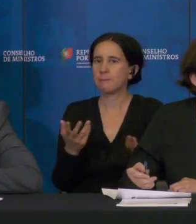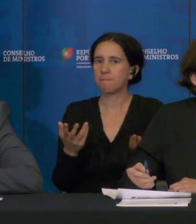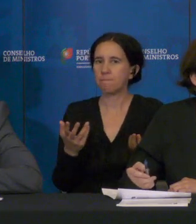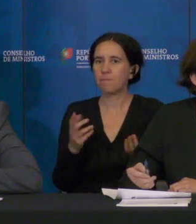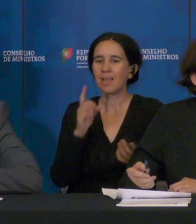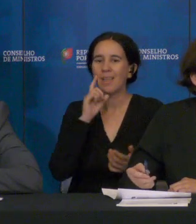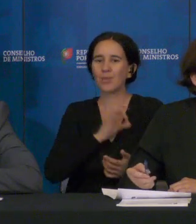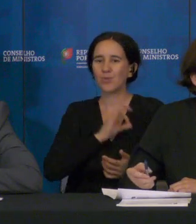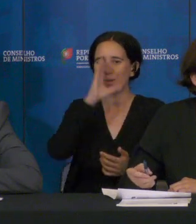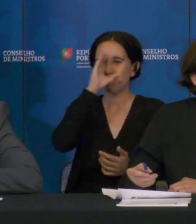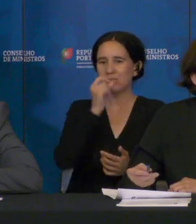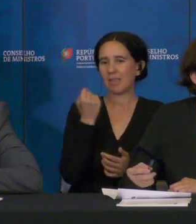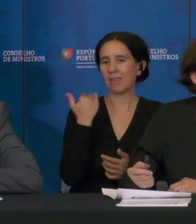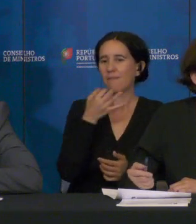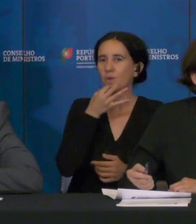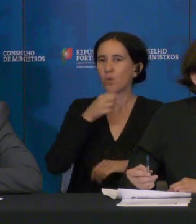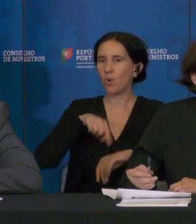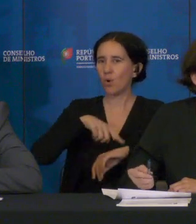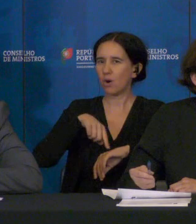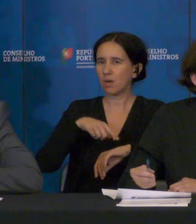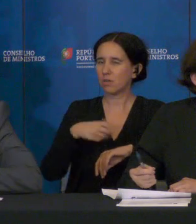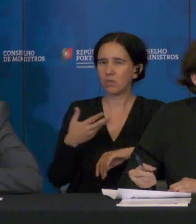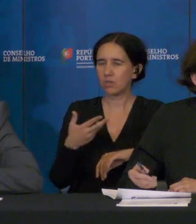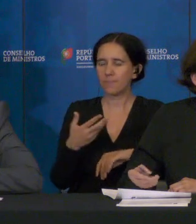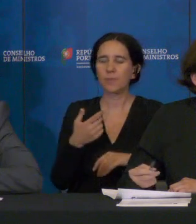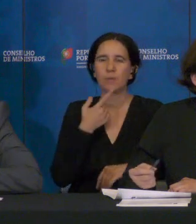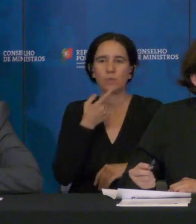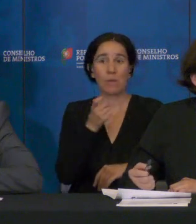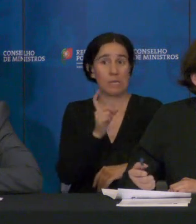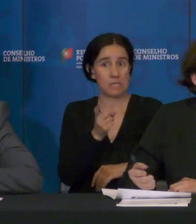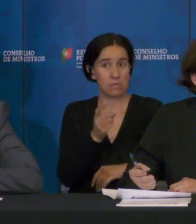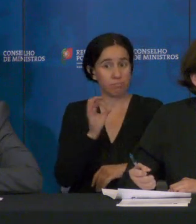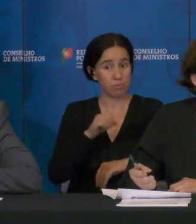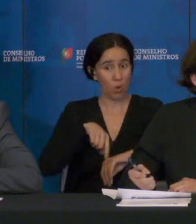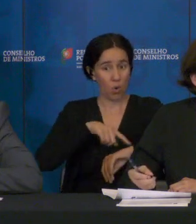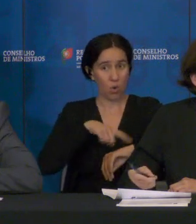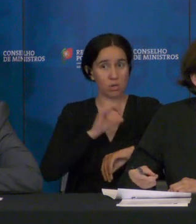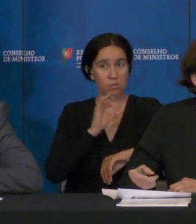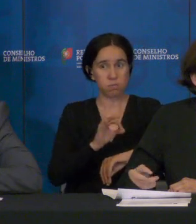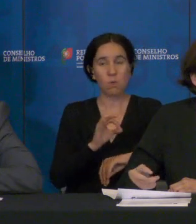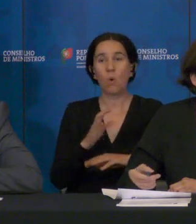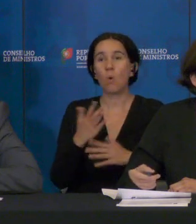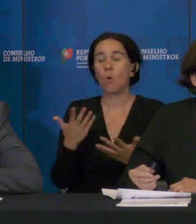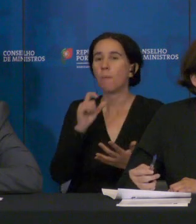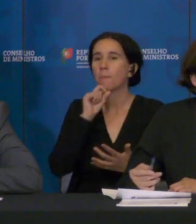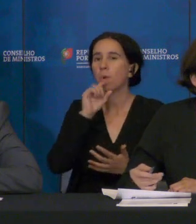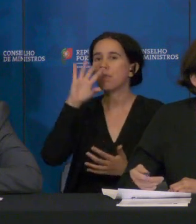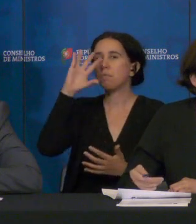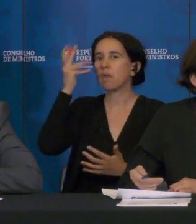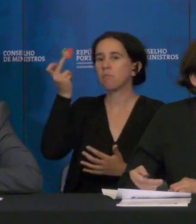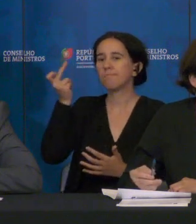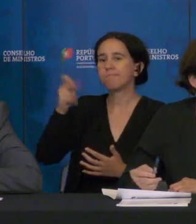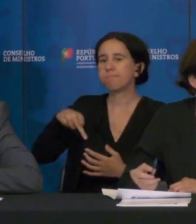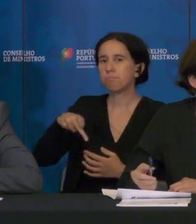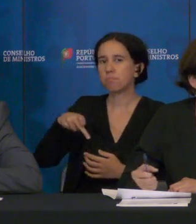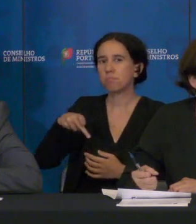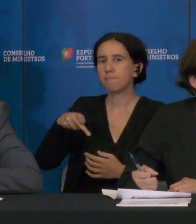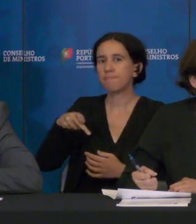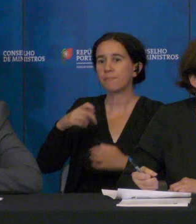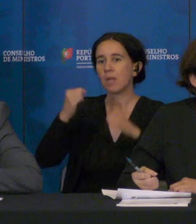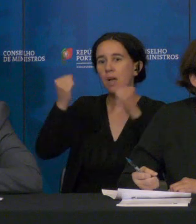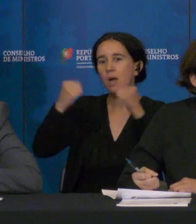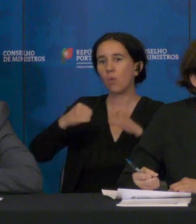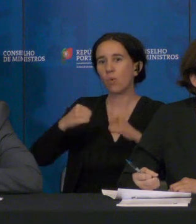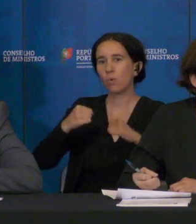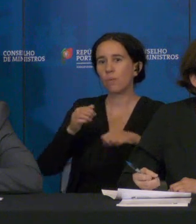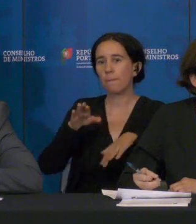Sra. Ministra há bocado falou em horas. O que eu perguntava é isso: serão mesmo horas ou podemos ter aqui um acordo